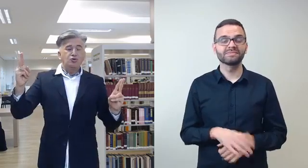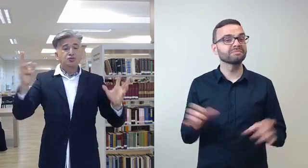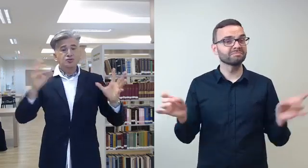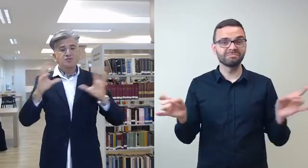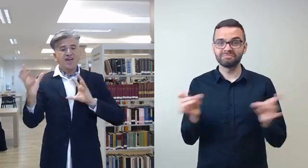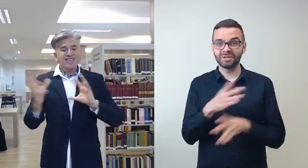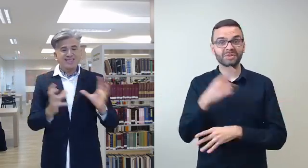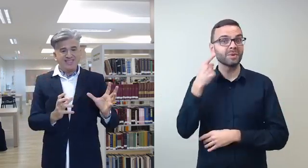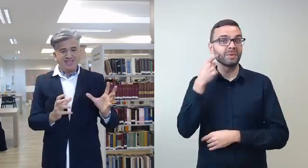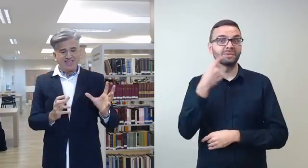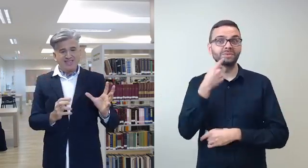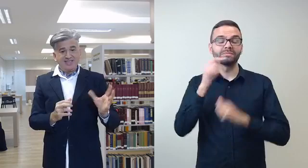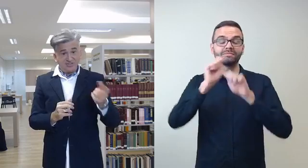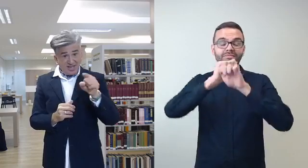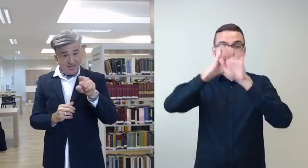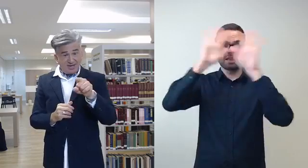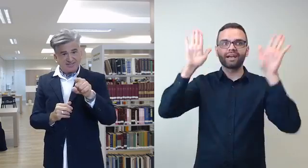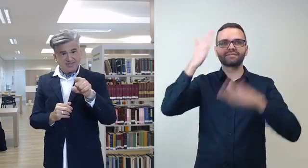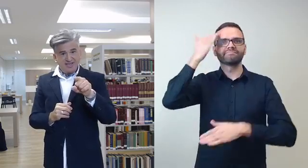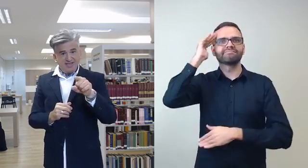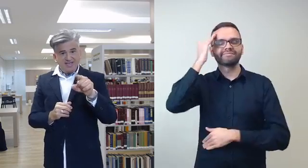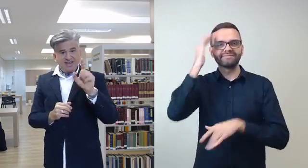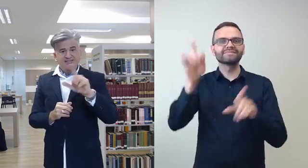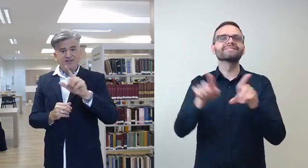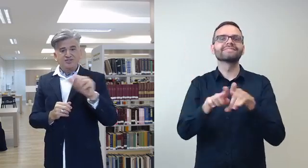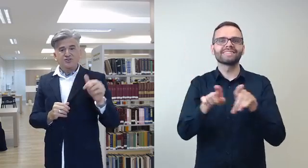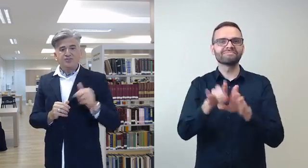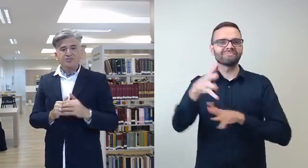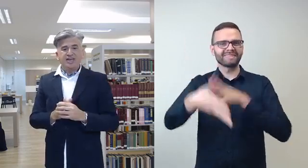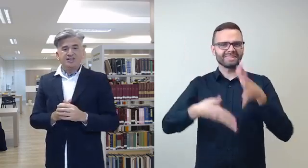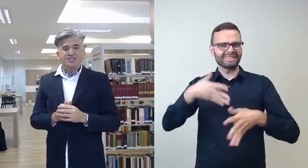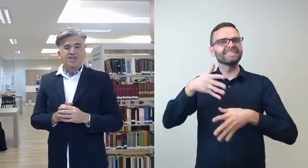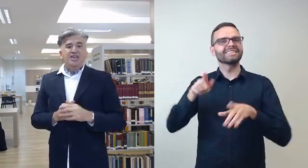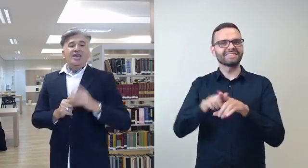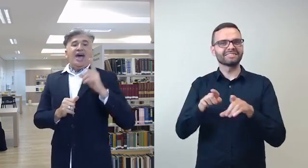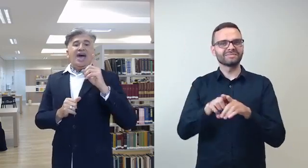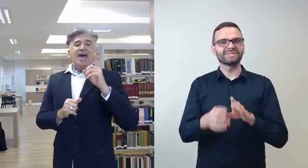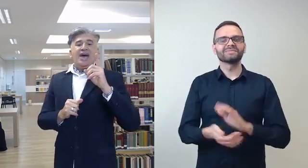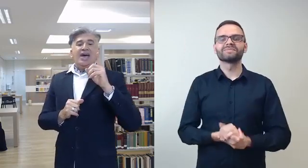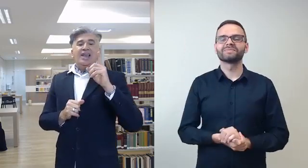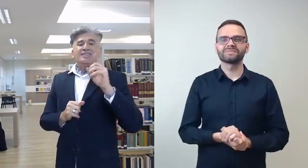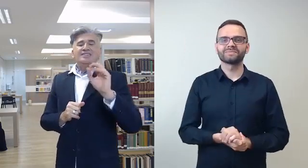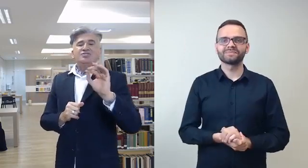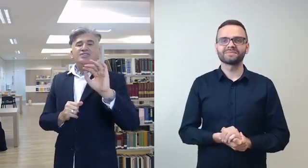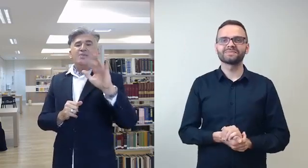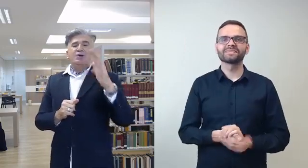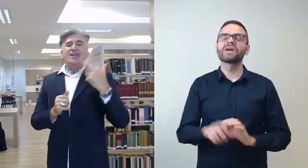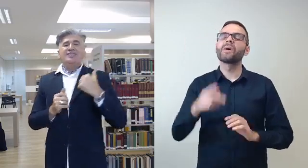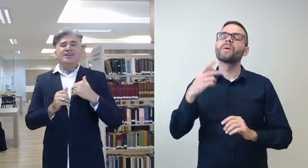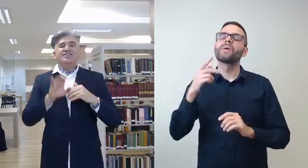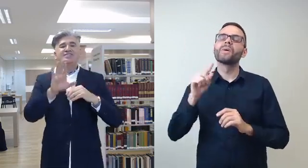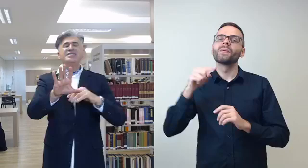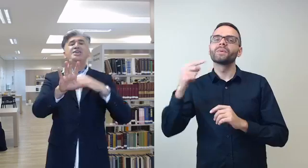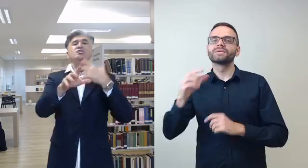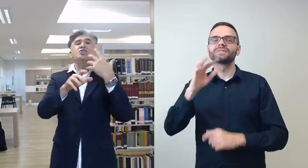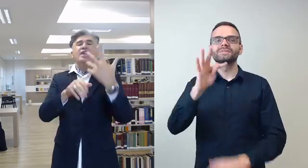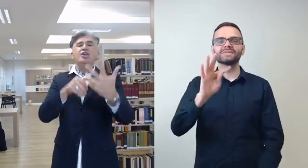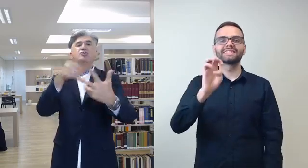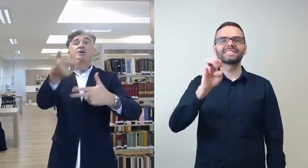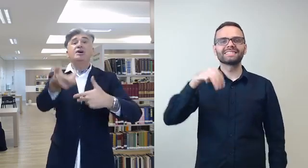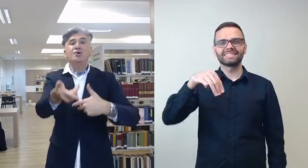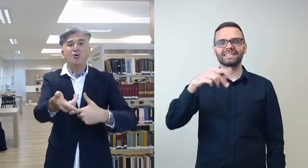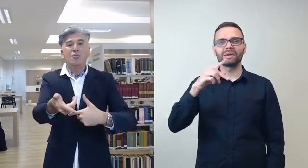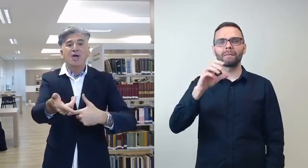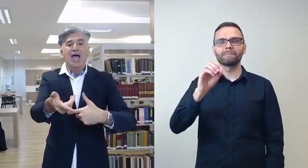pronto, o surdo vai entender. Isso é Libras, relação de conformidade. Relação de temporalidade. Assim que eu cheguei